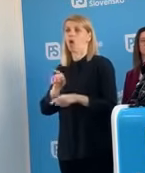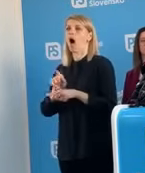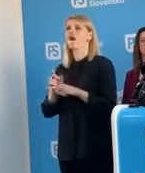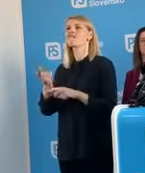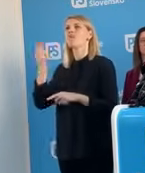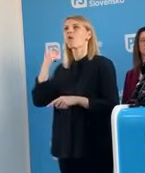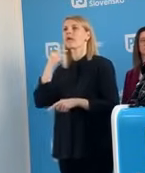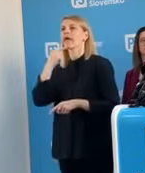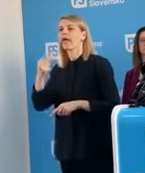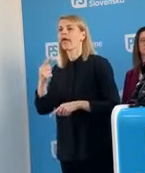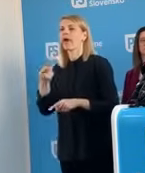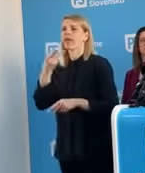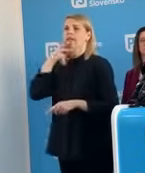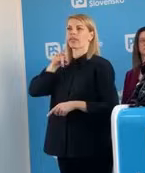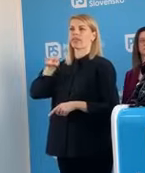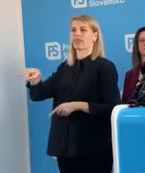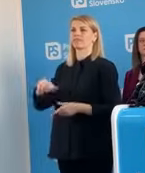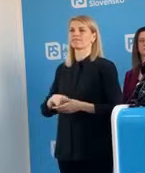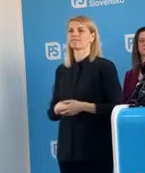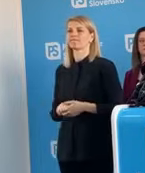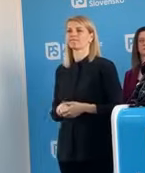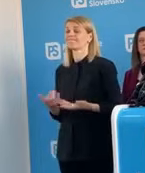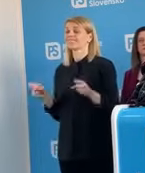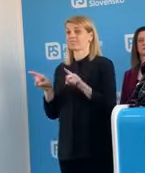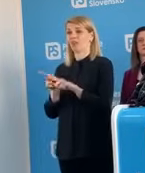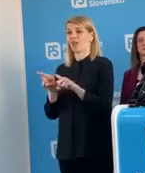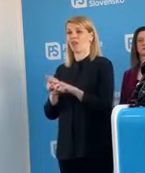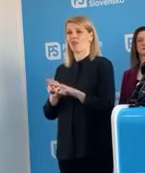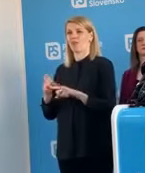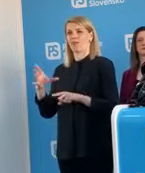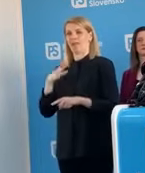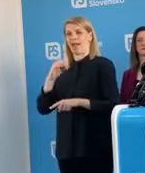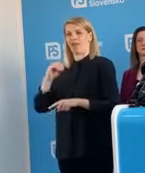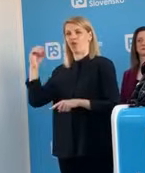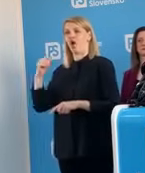deň máme nové a nové výhovorky, nové a nové vysvetlenia, kto za to môže.